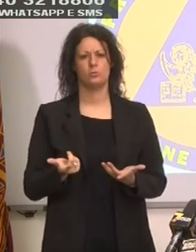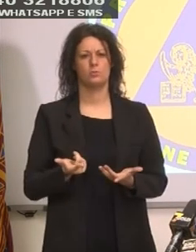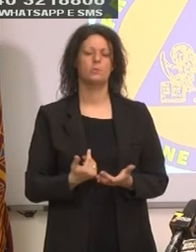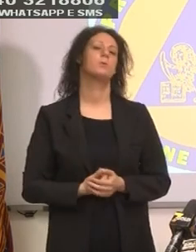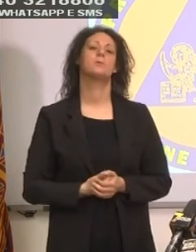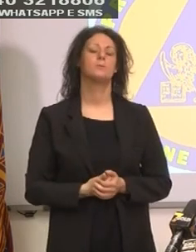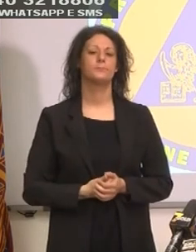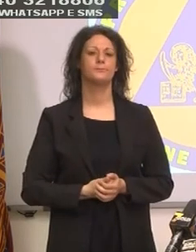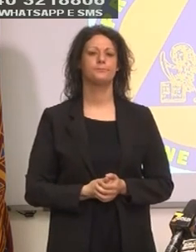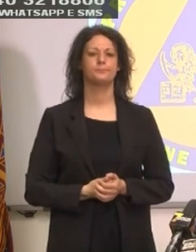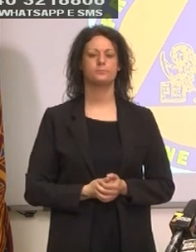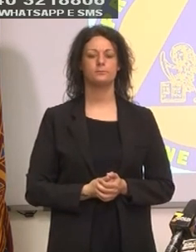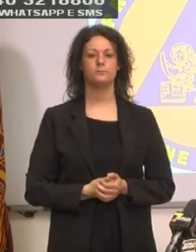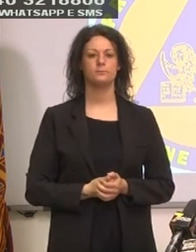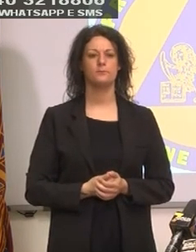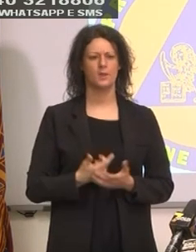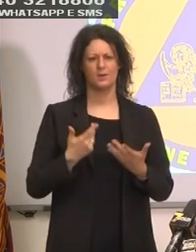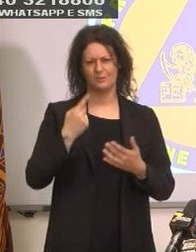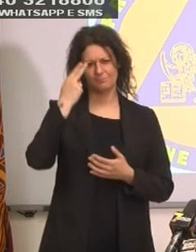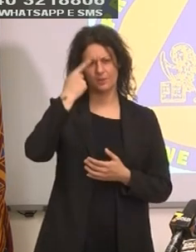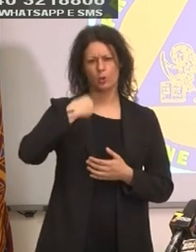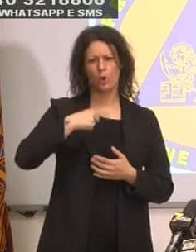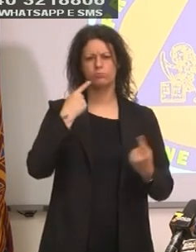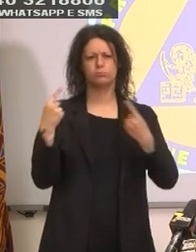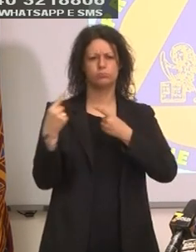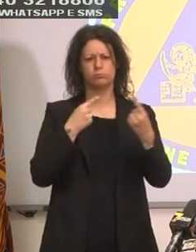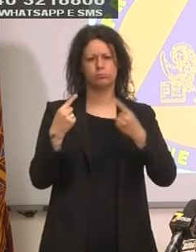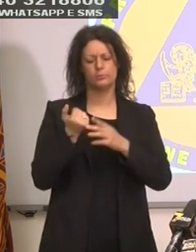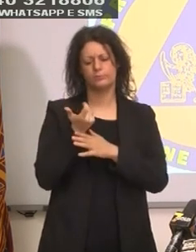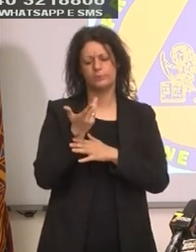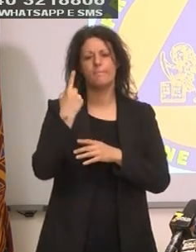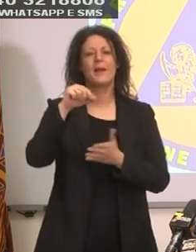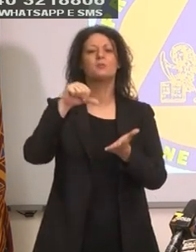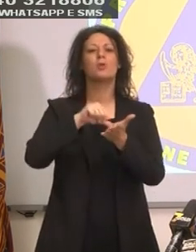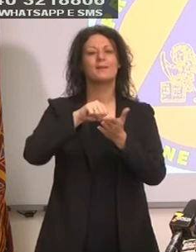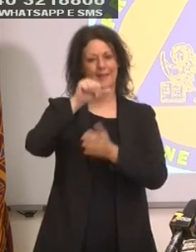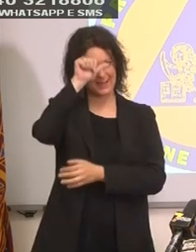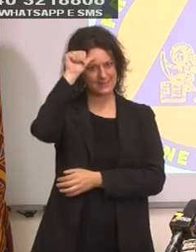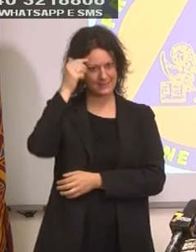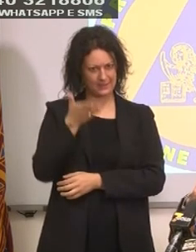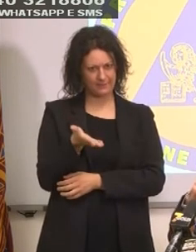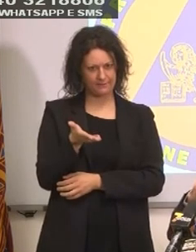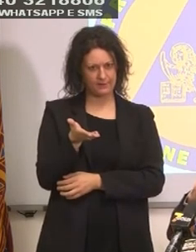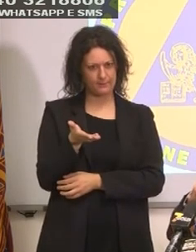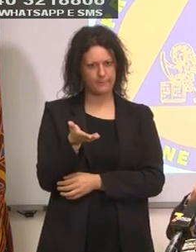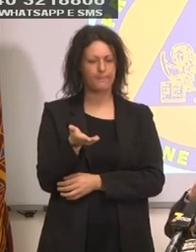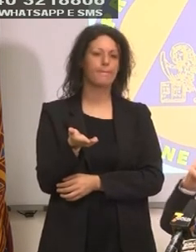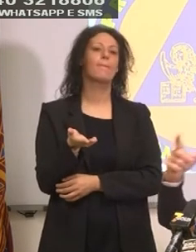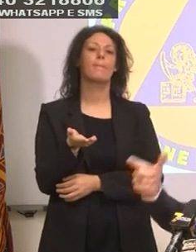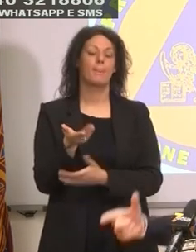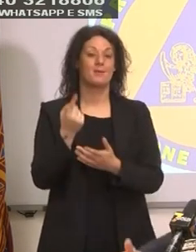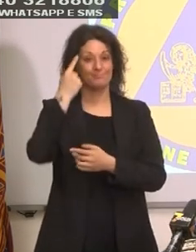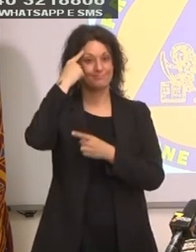nel tentare, quanto abbiamo discusso di centri estivi? Centri estivi sono sostanzialmente, se ci pensate,